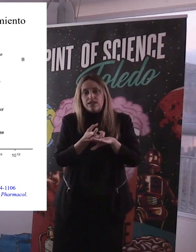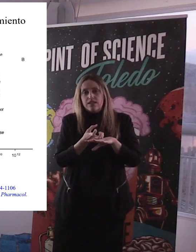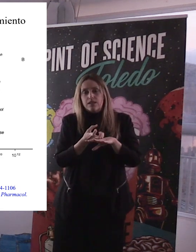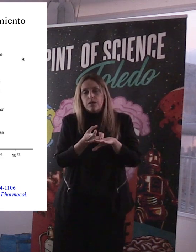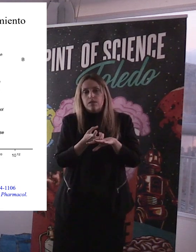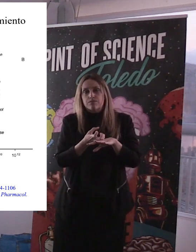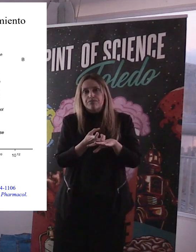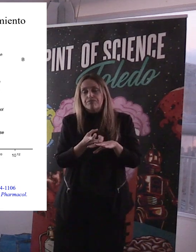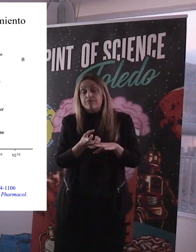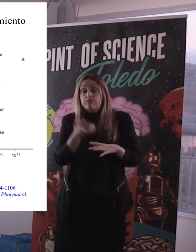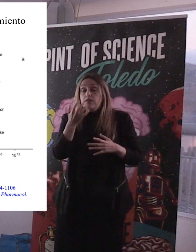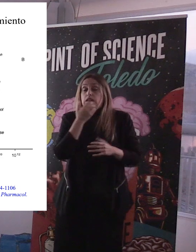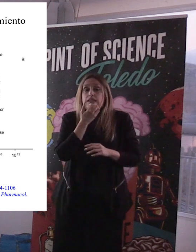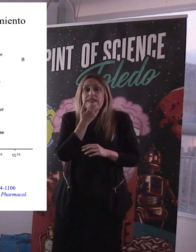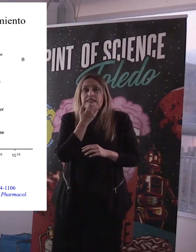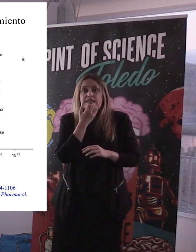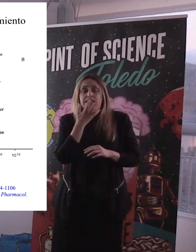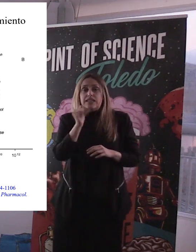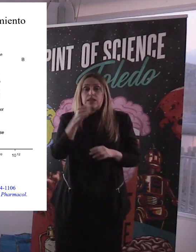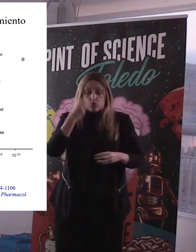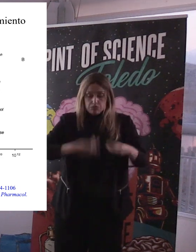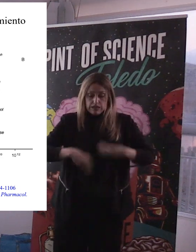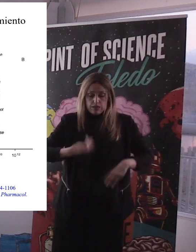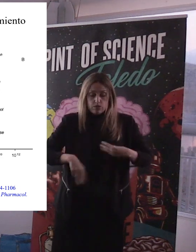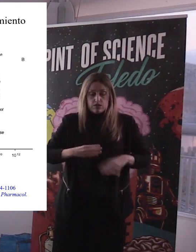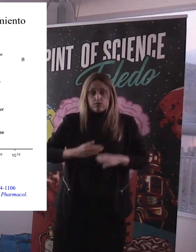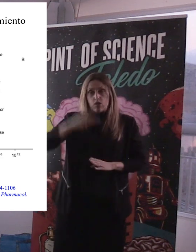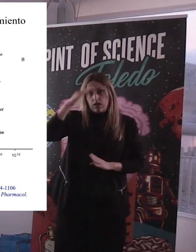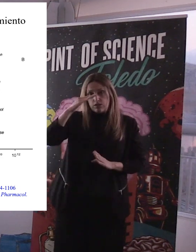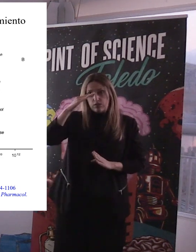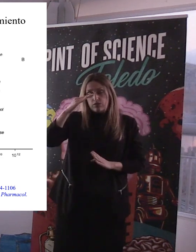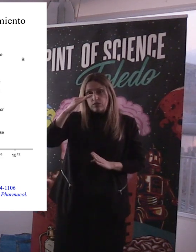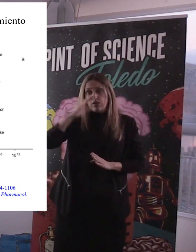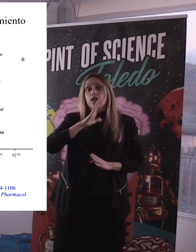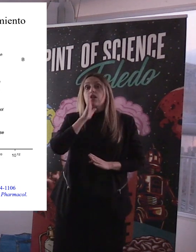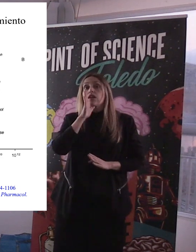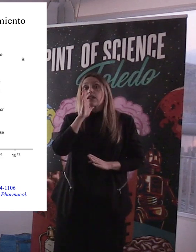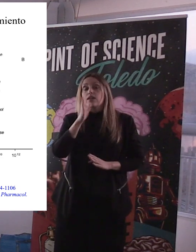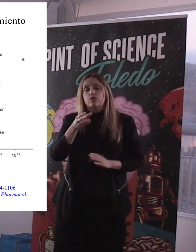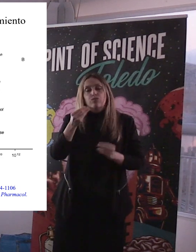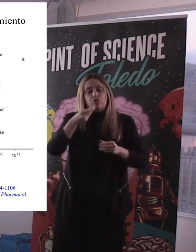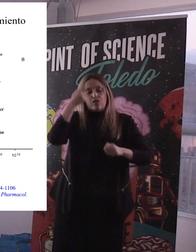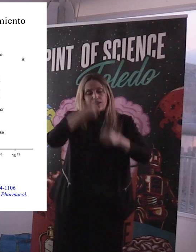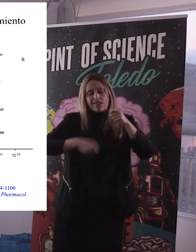Si una especie tiene un metabolismo alto, produce mucho de estos radicales libres y muere